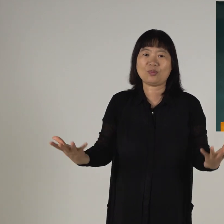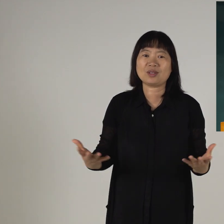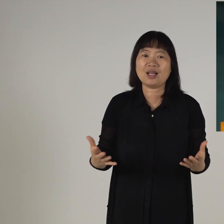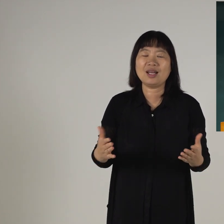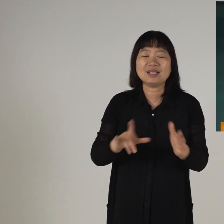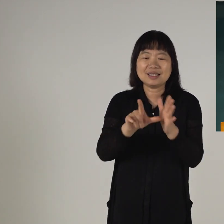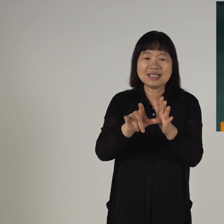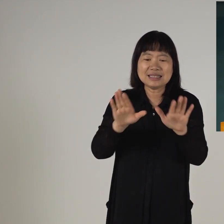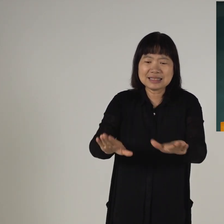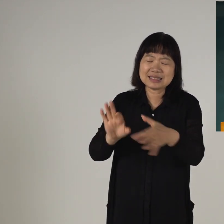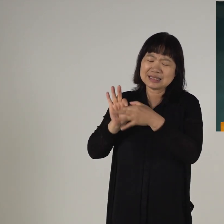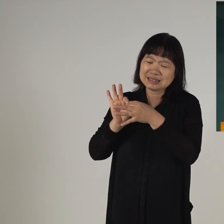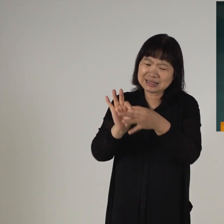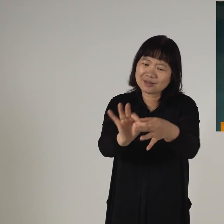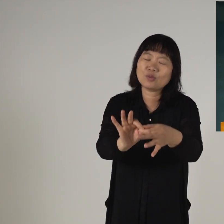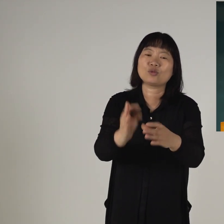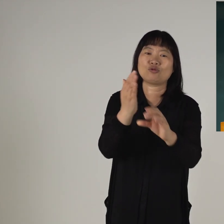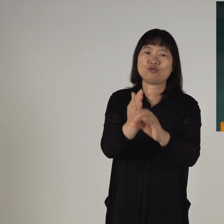이어지고 있어요.